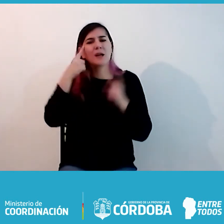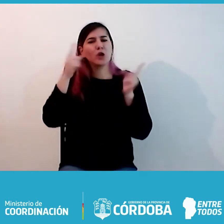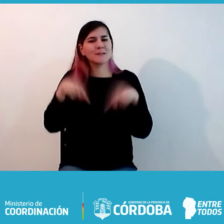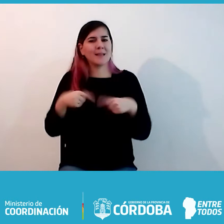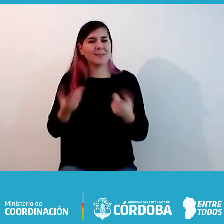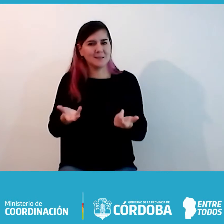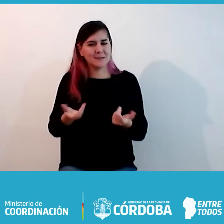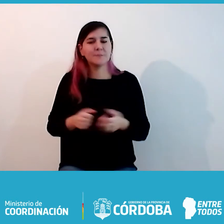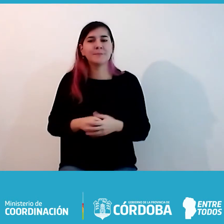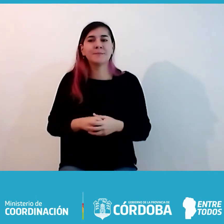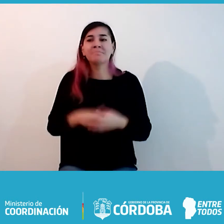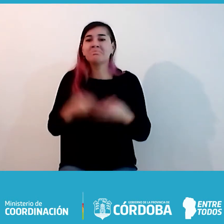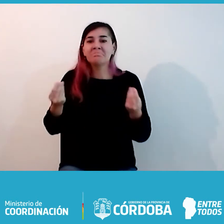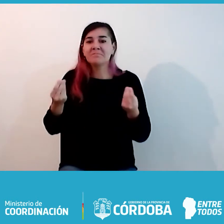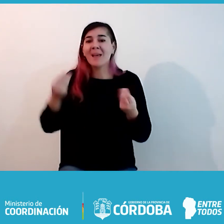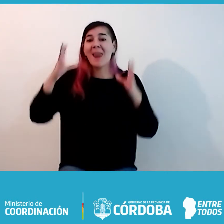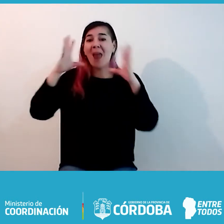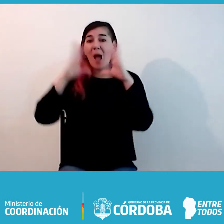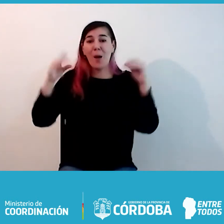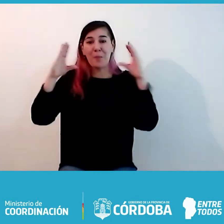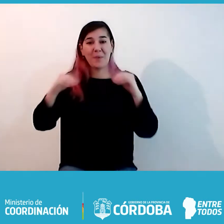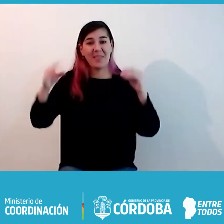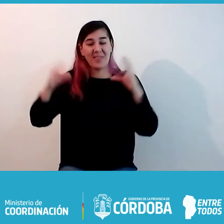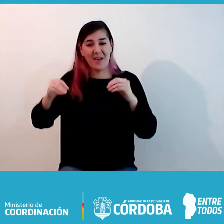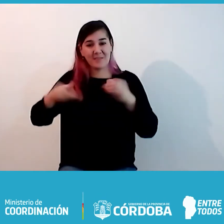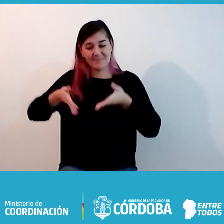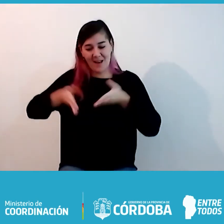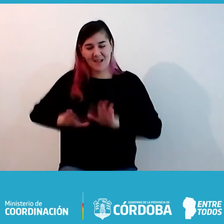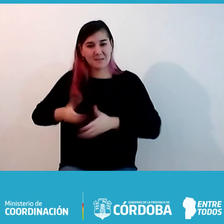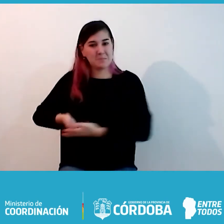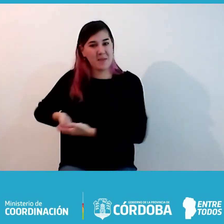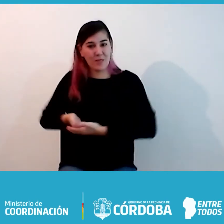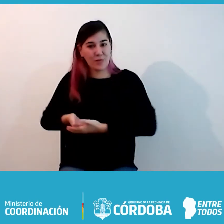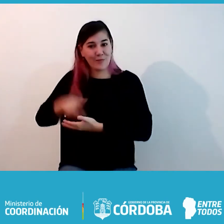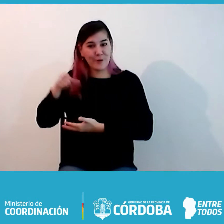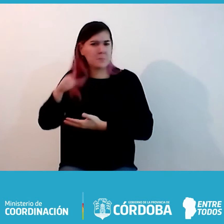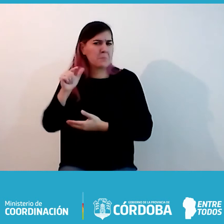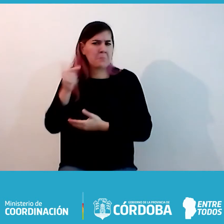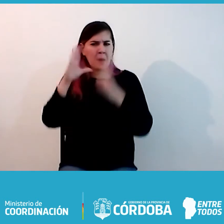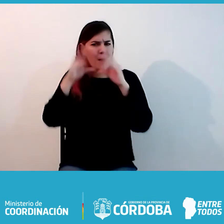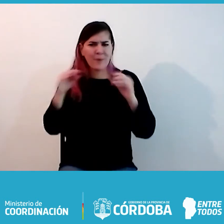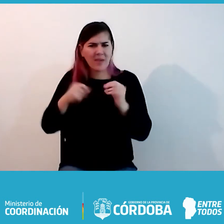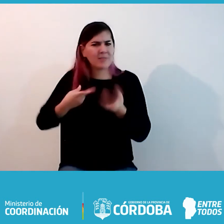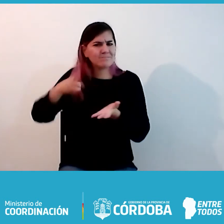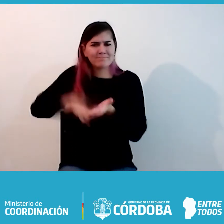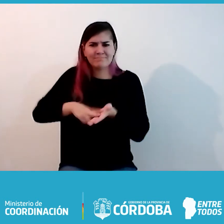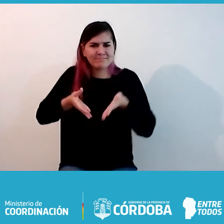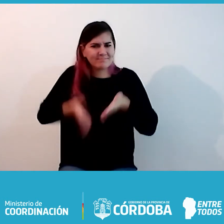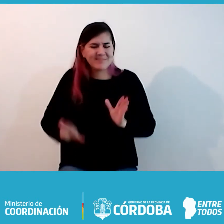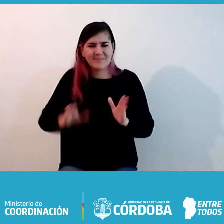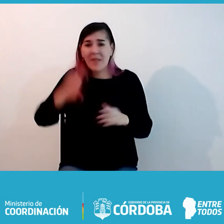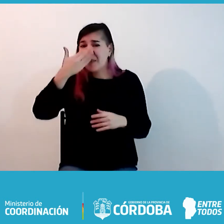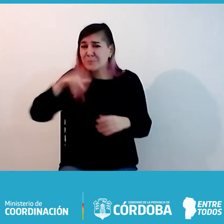Inocentes. El pesebre representa una Navidad, el nacimiento del niño. Aquí no hay Navidad, no hay resurrección después de la masacre que se va a